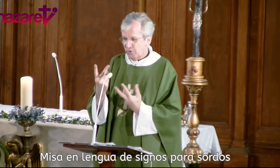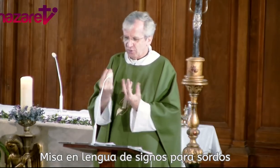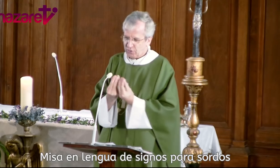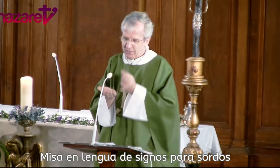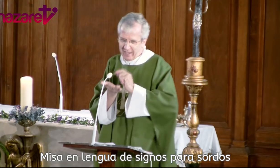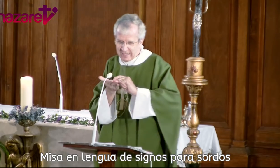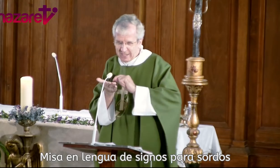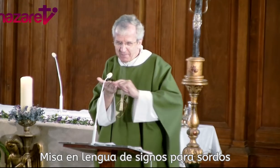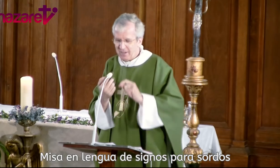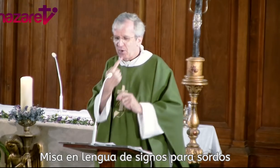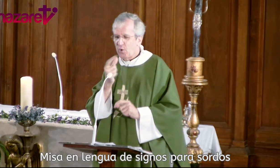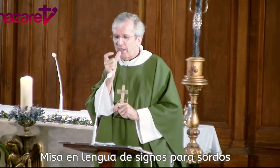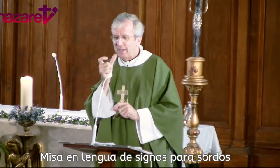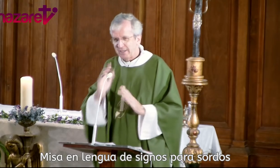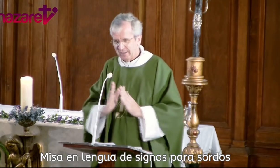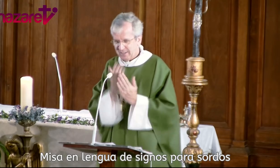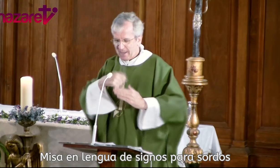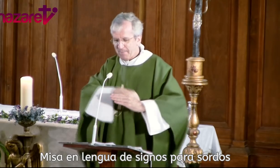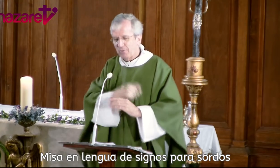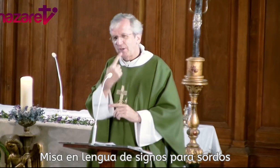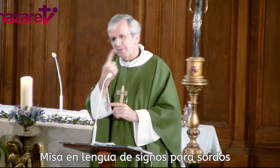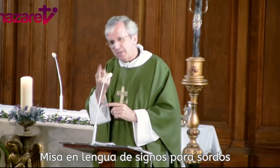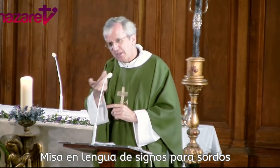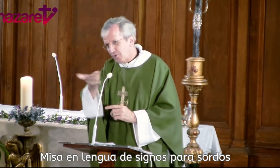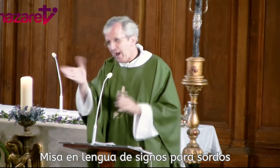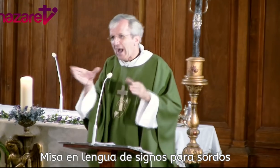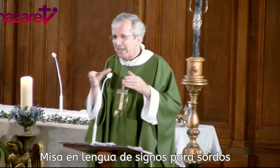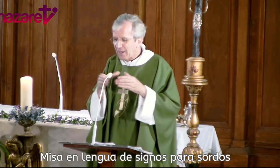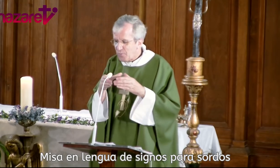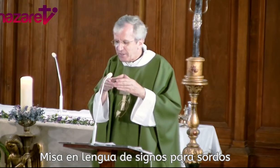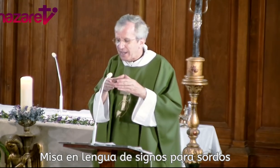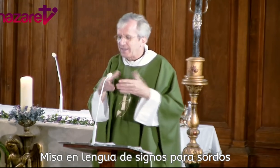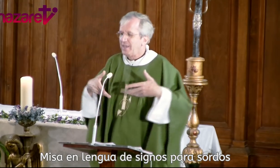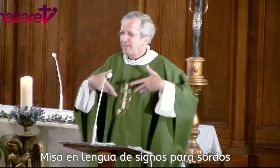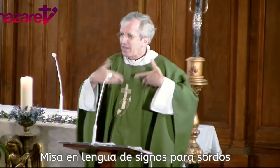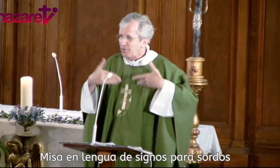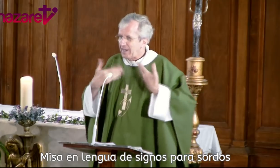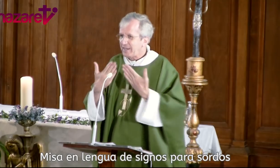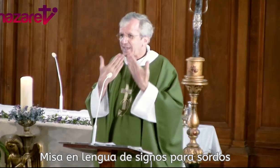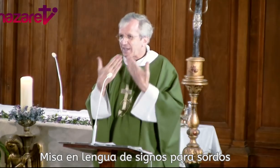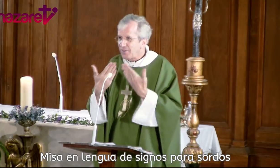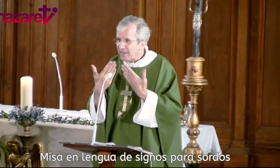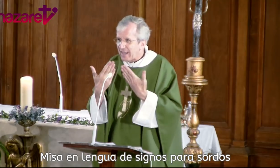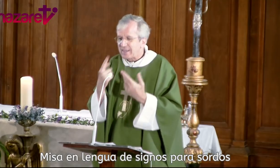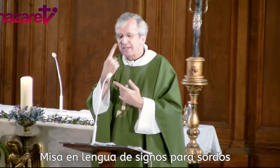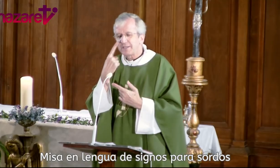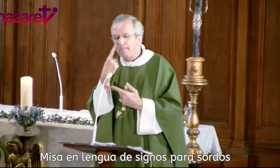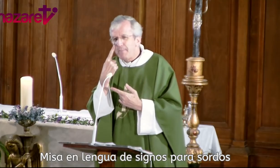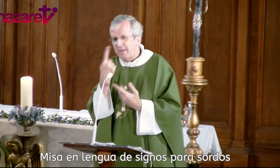dos escriben lo que San Pablo les va diciendo a aquella comunidad que con alegría y acción de gracias ven